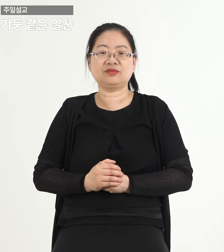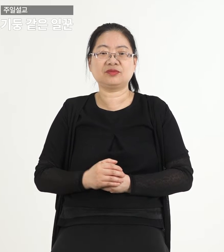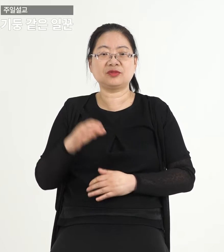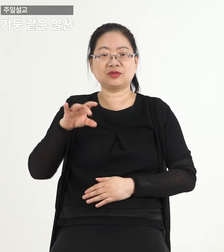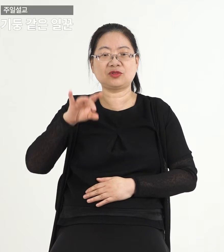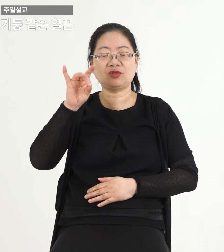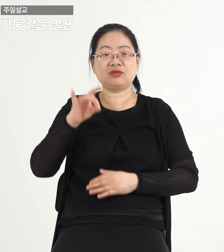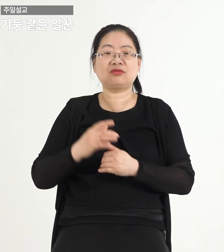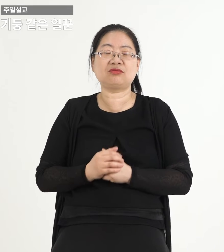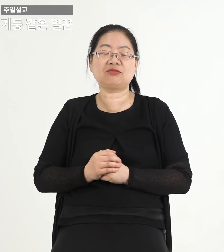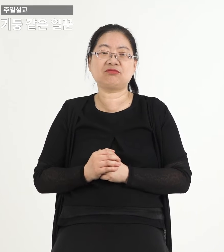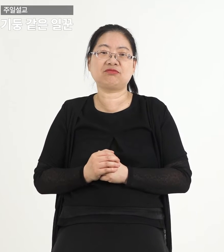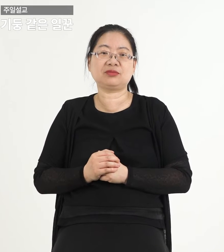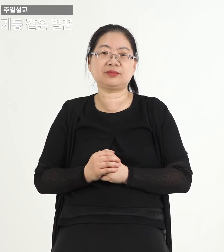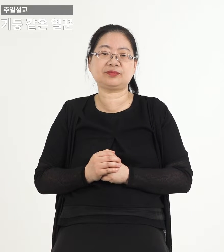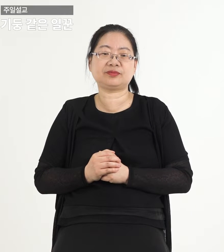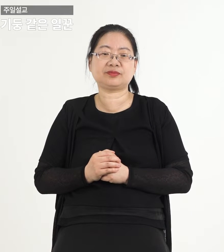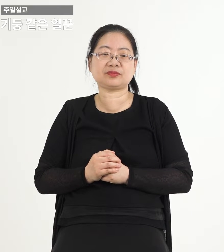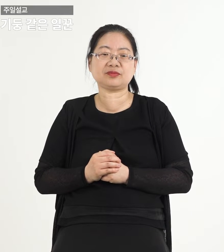우선